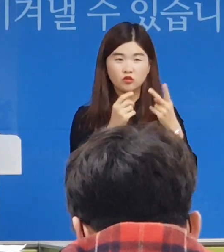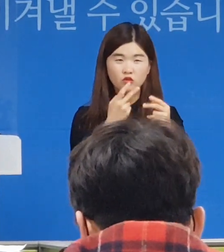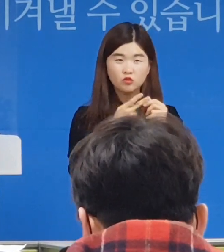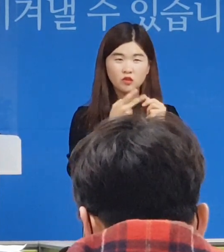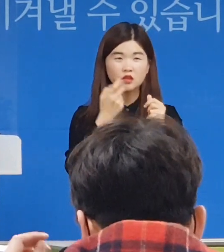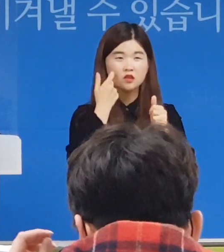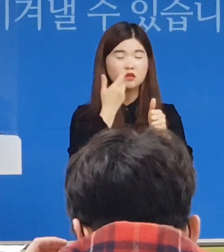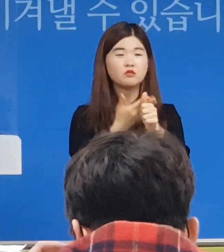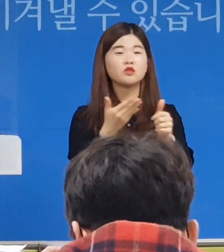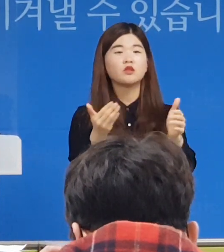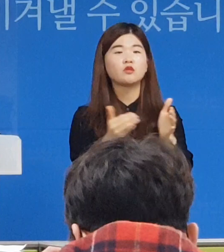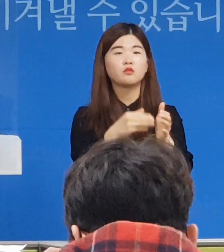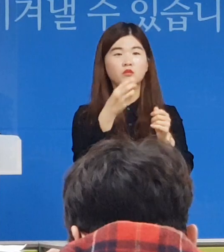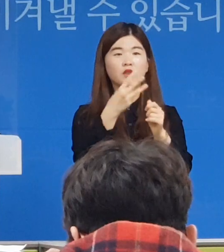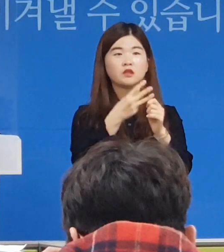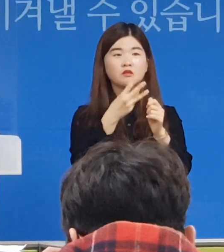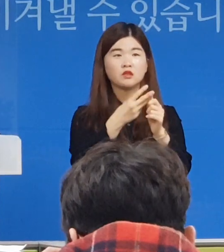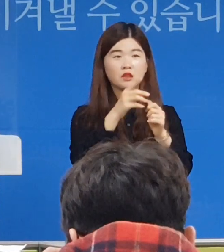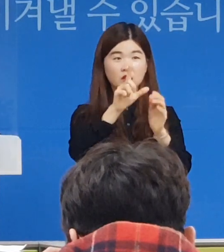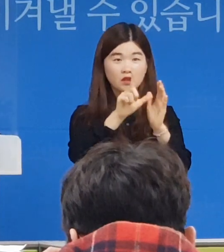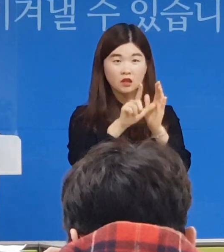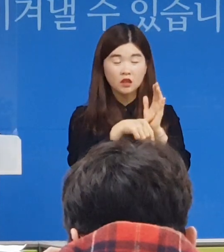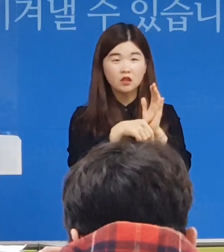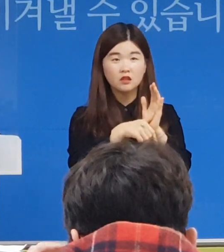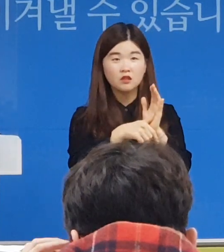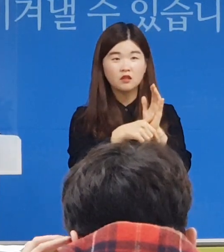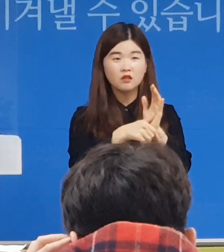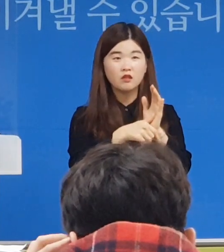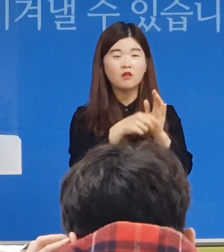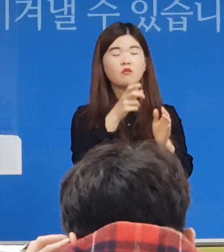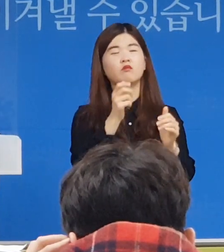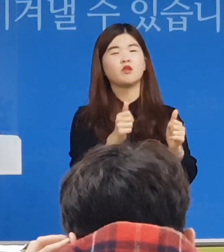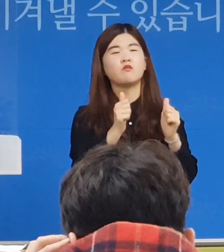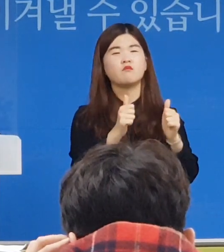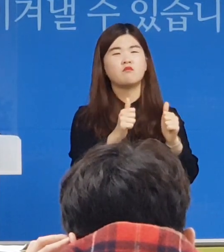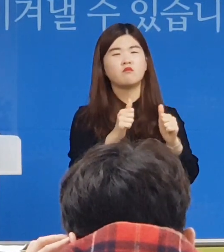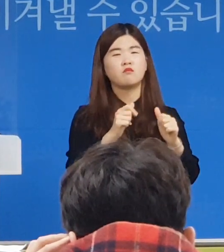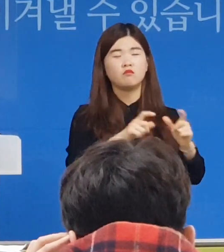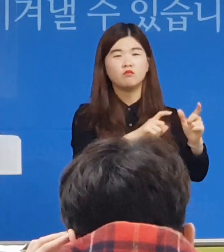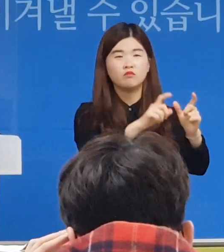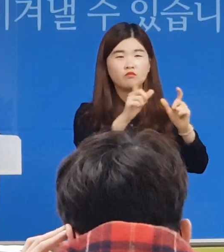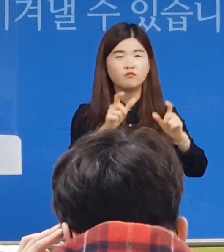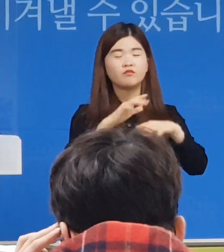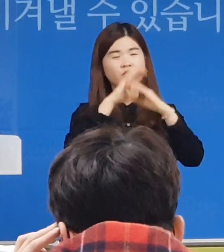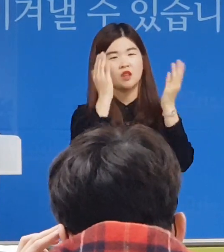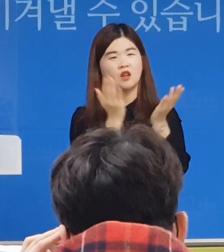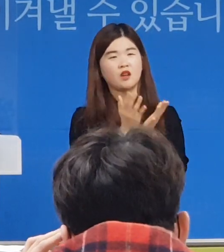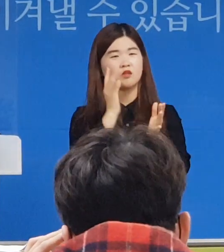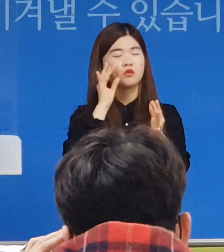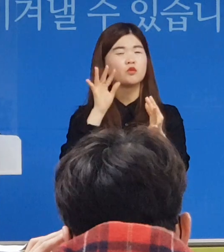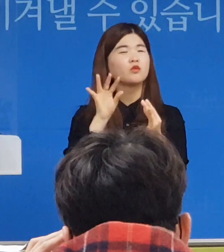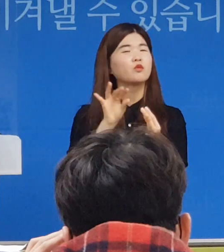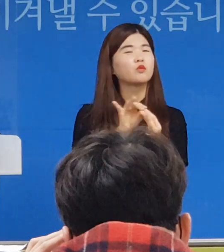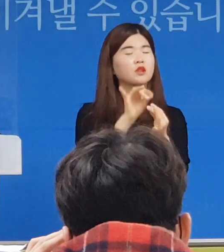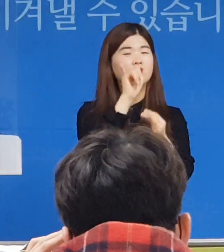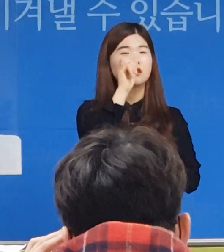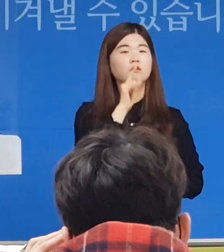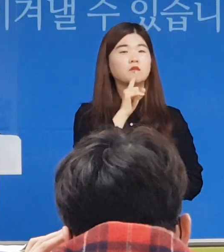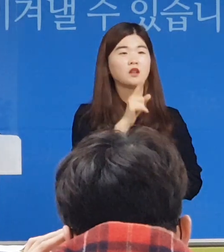줬고 마지막으로는 당시 이걸 이 법률안 심사할 때 지자체가 모두 동의해줬다고 이렇게 말씀을 하고